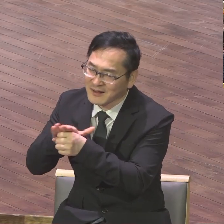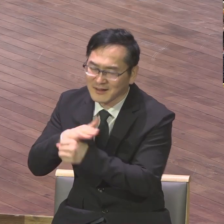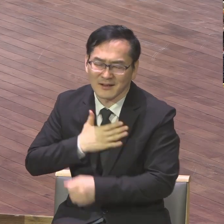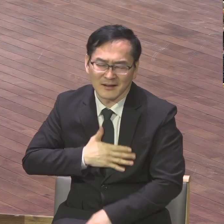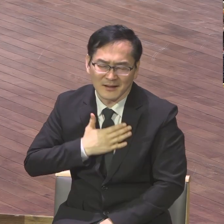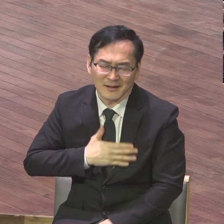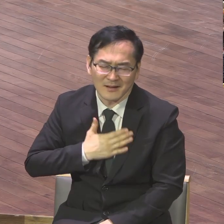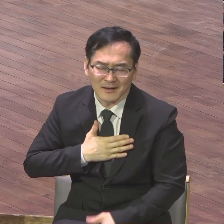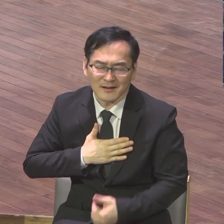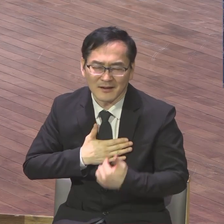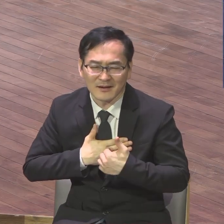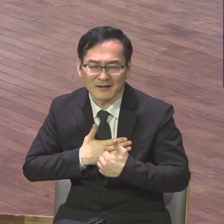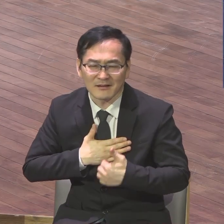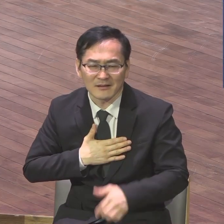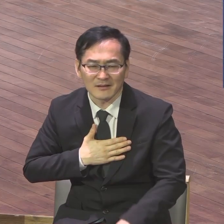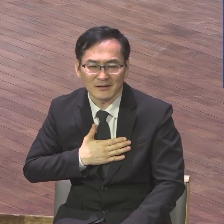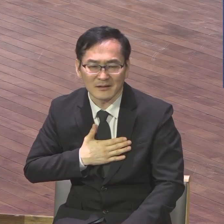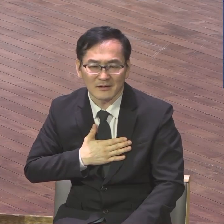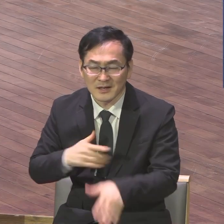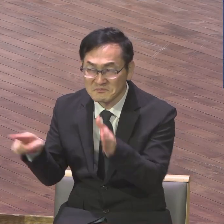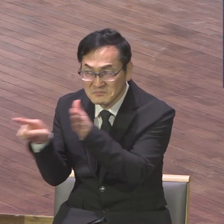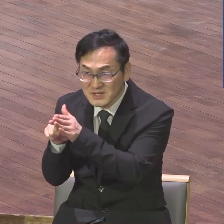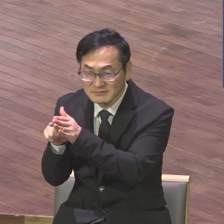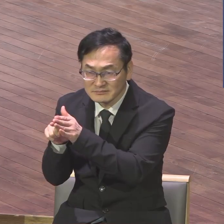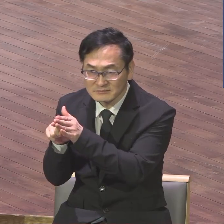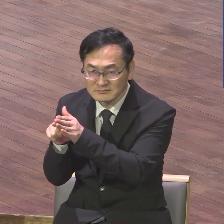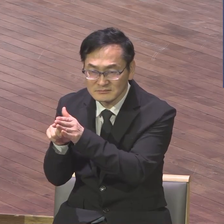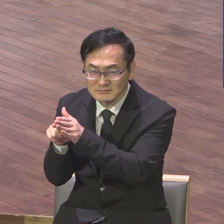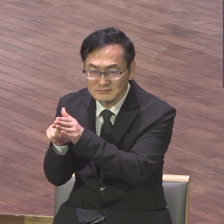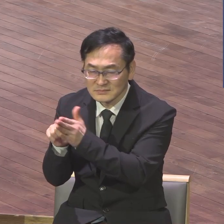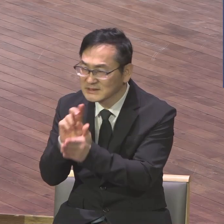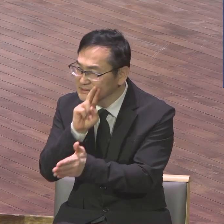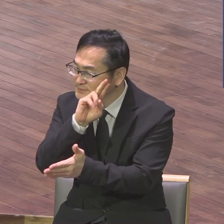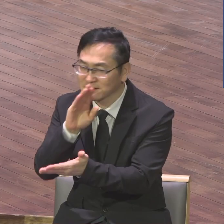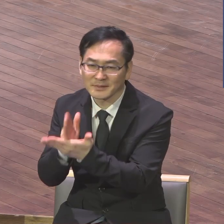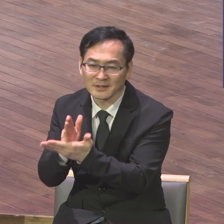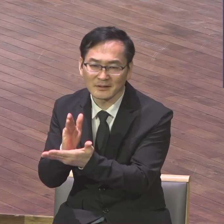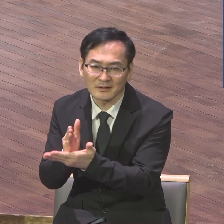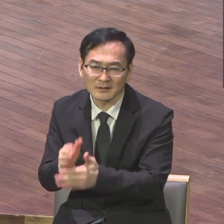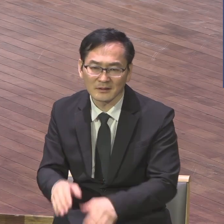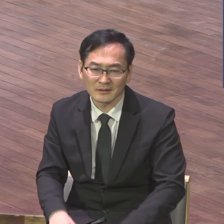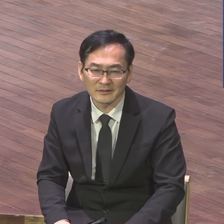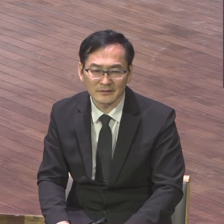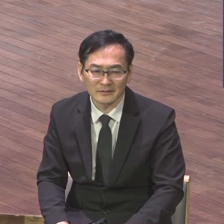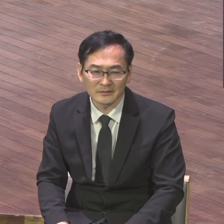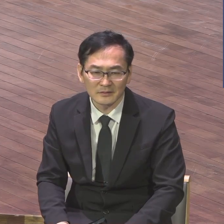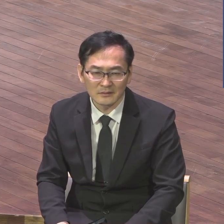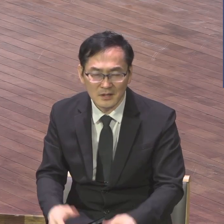않으면 일관성 있는 신앙생활을 할 수가 없어요. 시험 들 일이 너무 많아요.